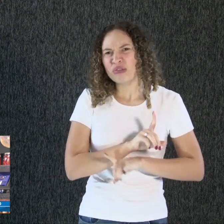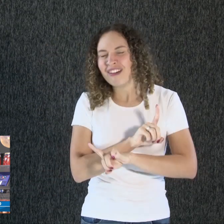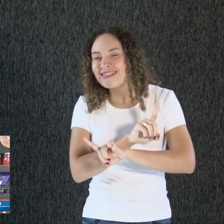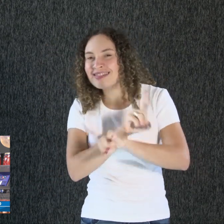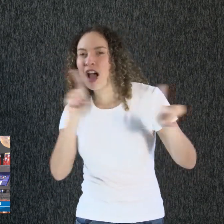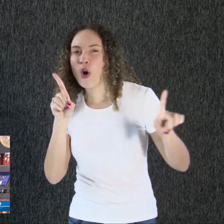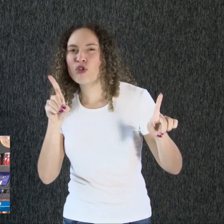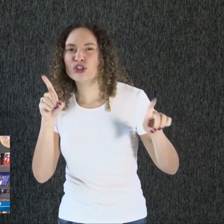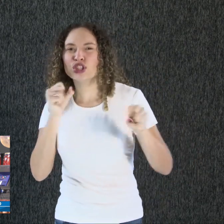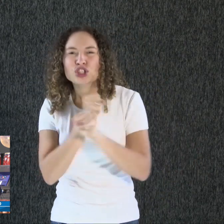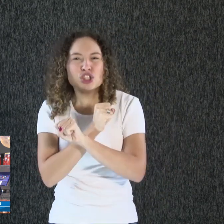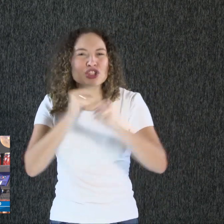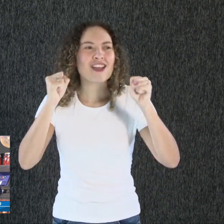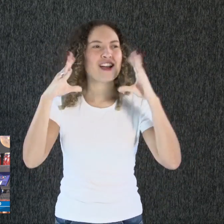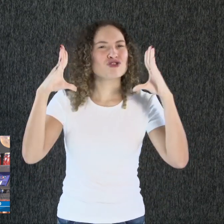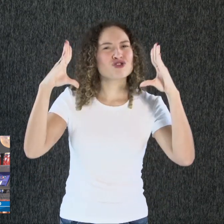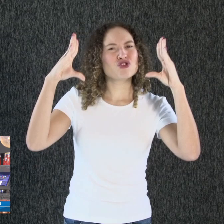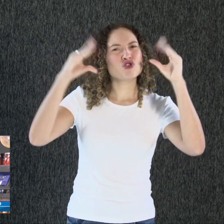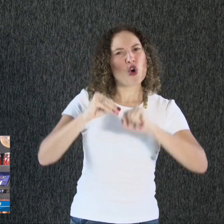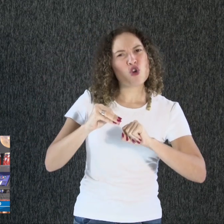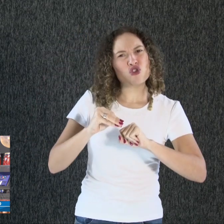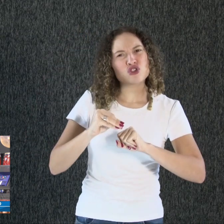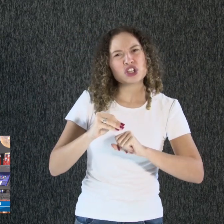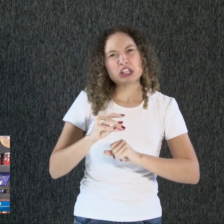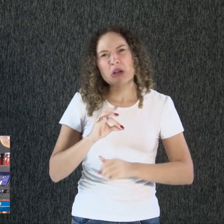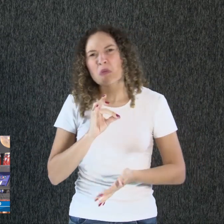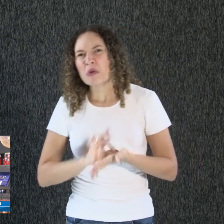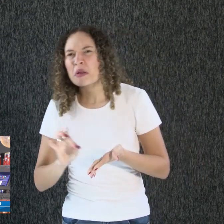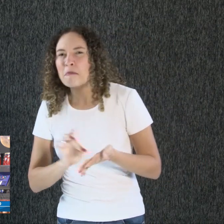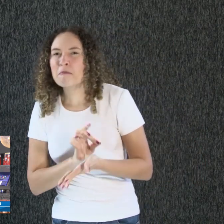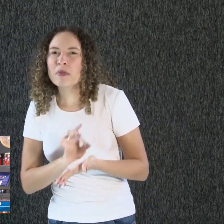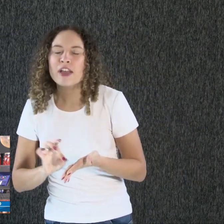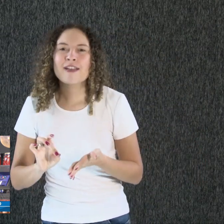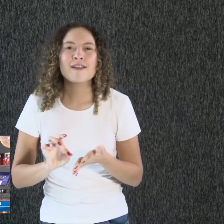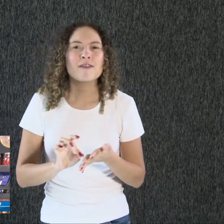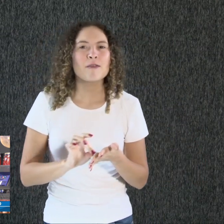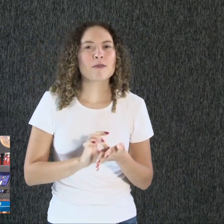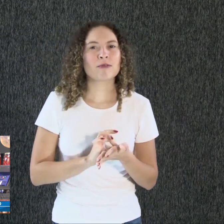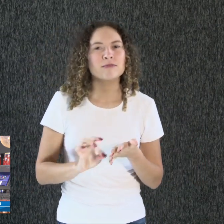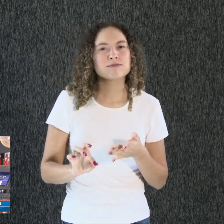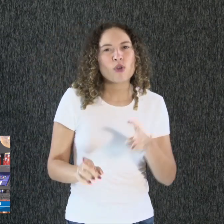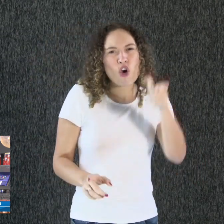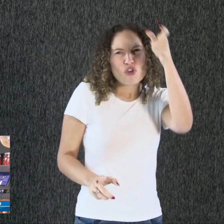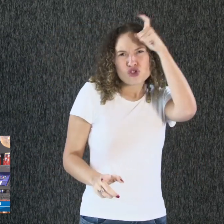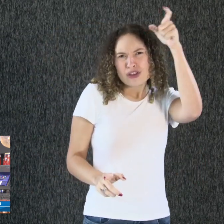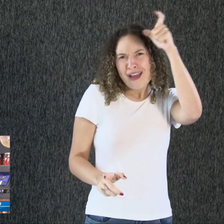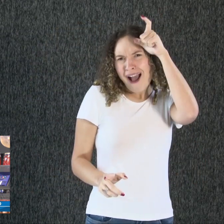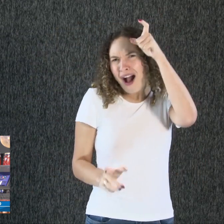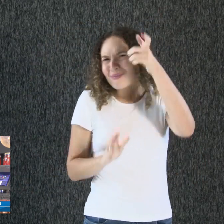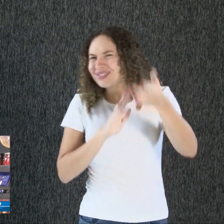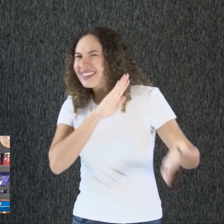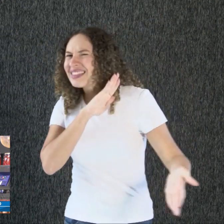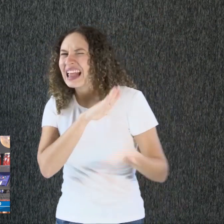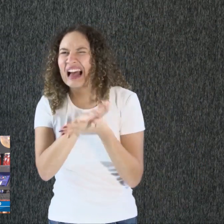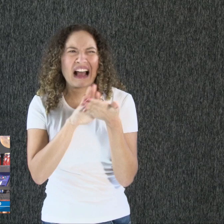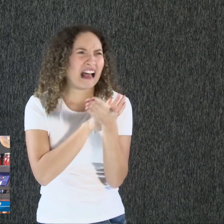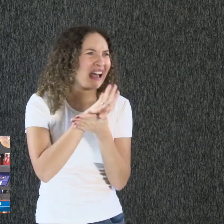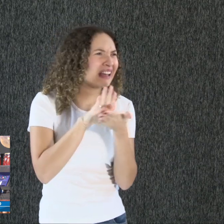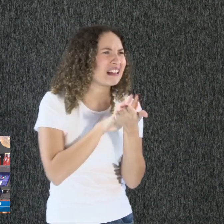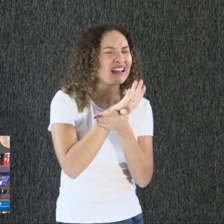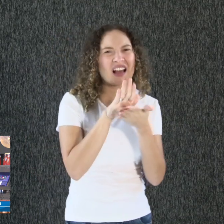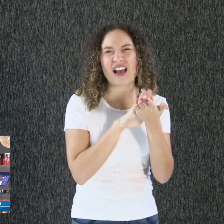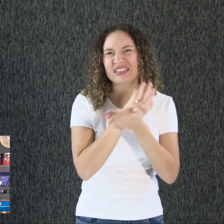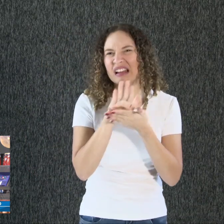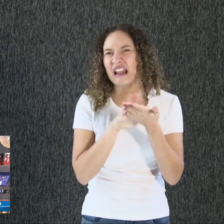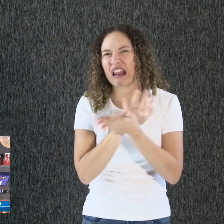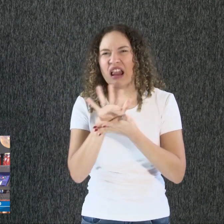da noite, nem a flecha que voa de dia, nem a peste que se move sorrateira nas trevas,